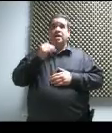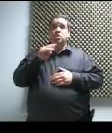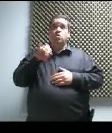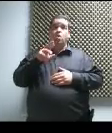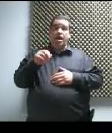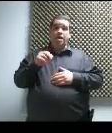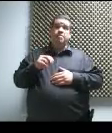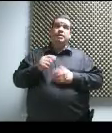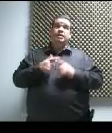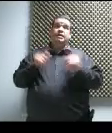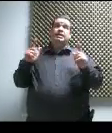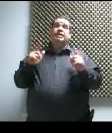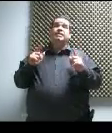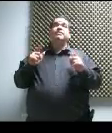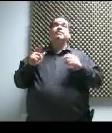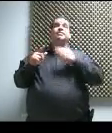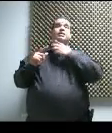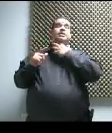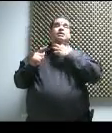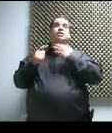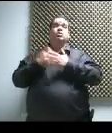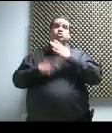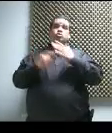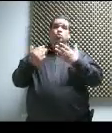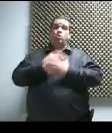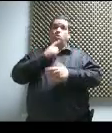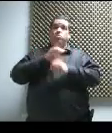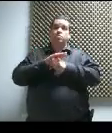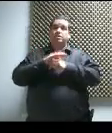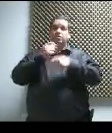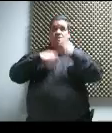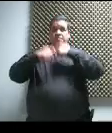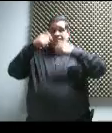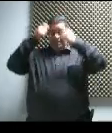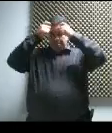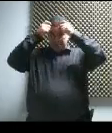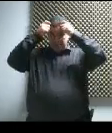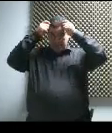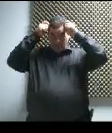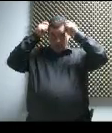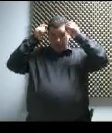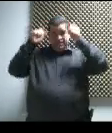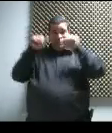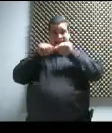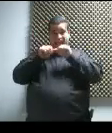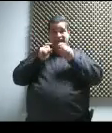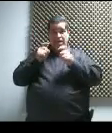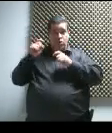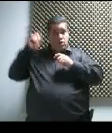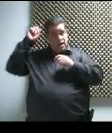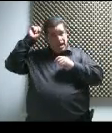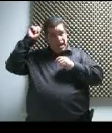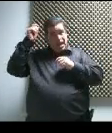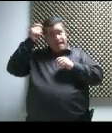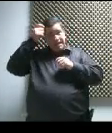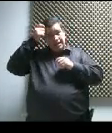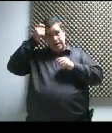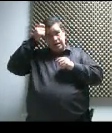privada libre de costo y sin ningún compromiso. El trasplante de cabello de Nuhar toma cabello de área donante genéticamente